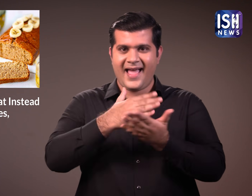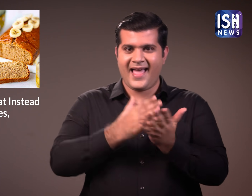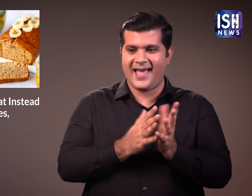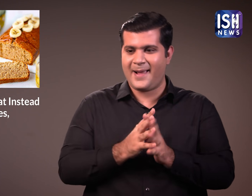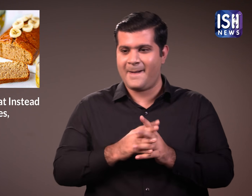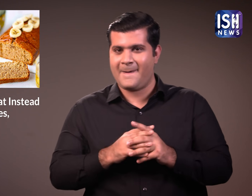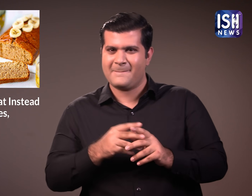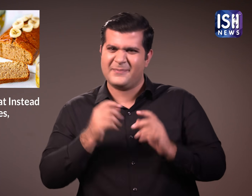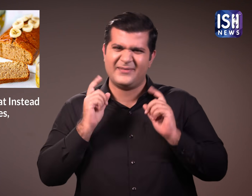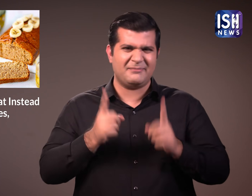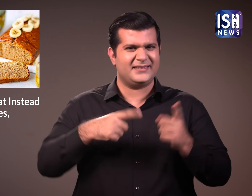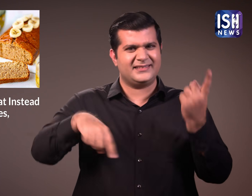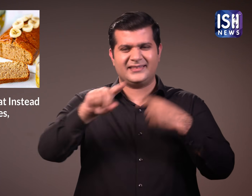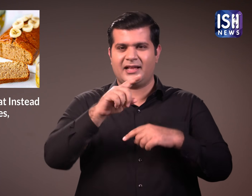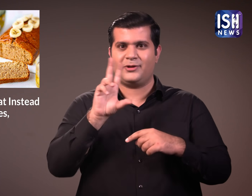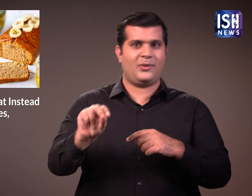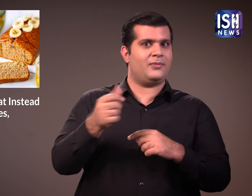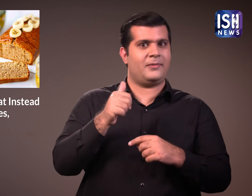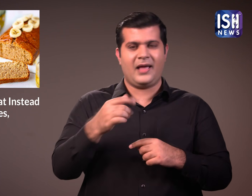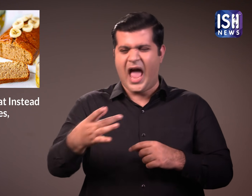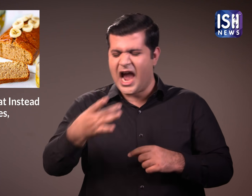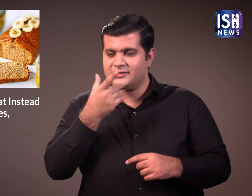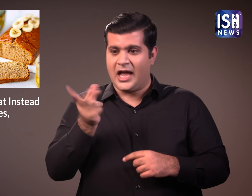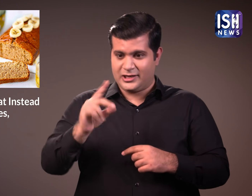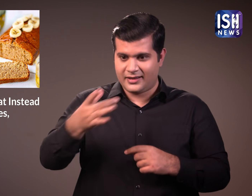खाने की कोशिश करें, जो बहुत स्वस्थ होता है।